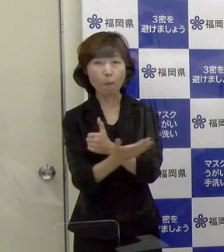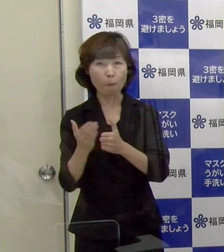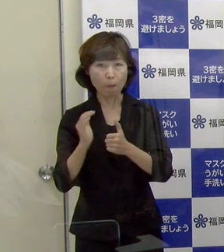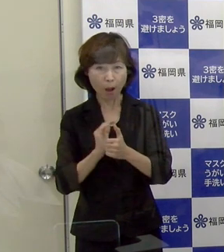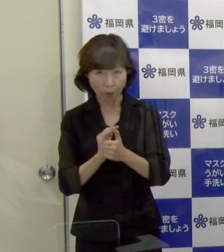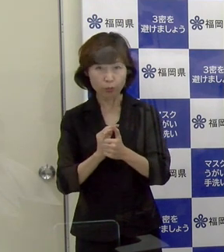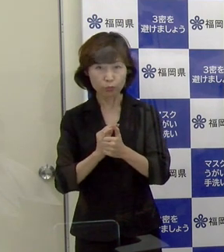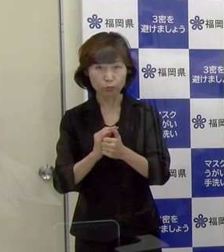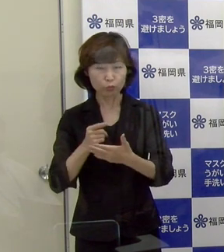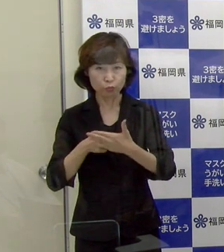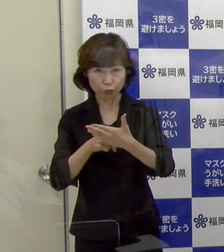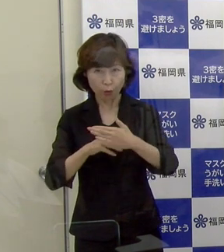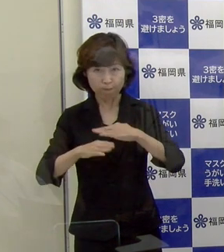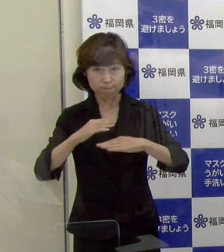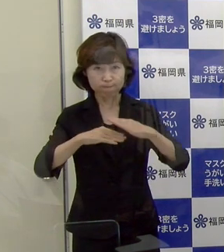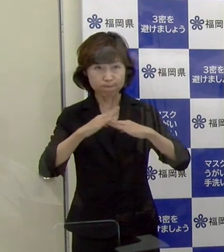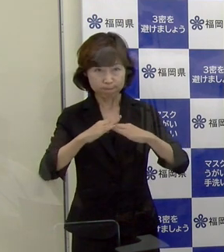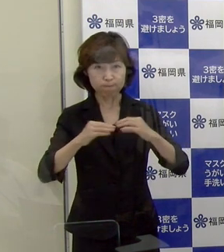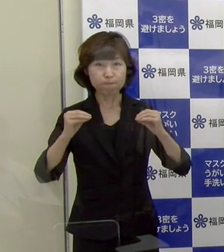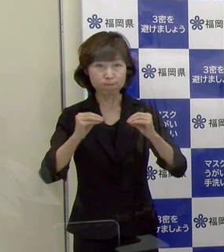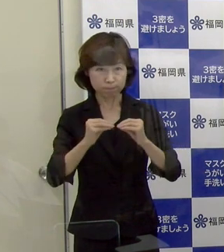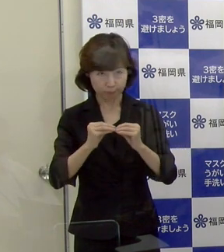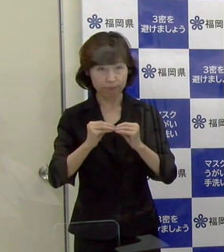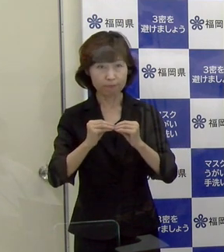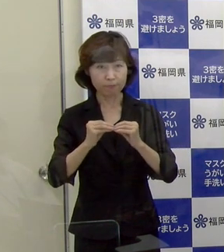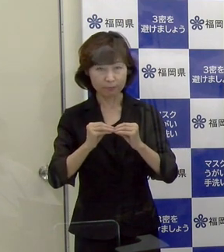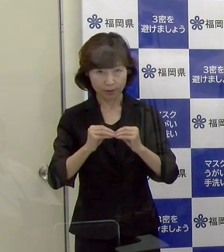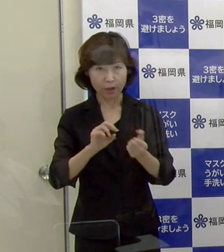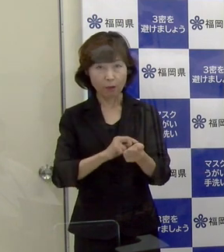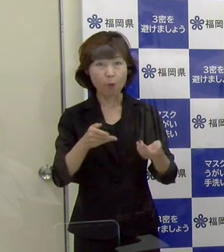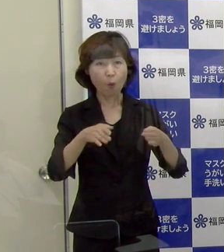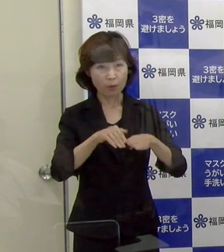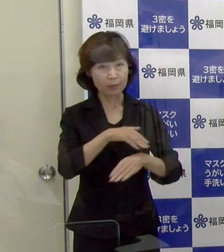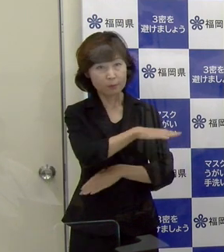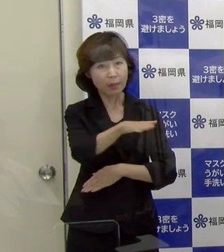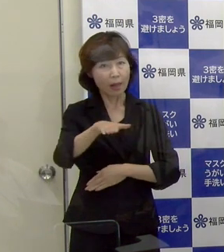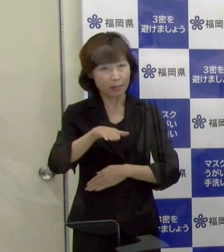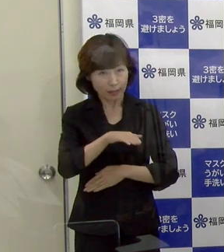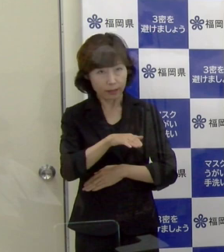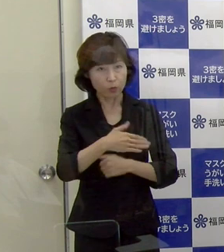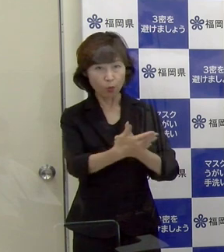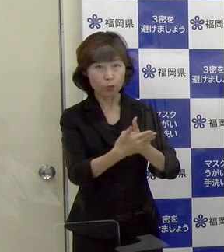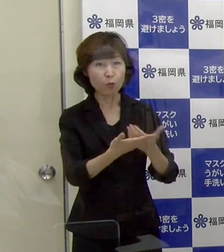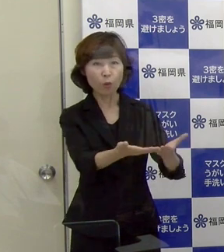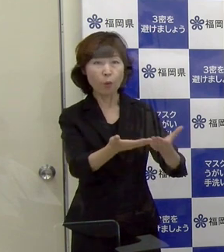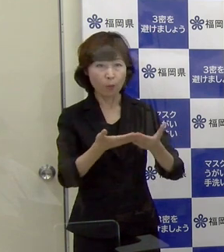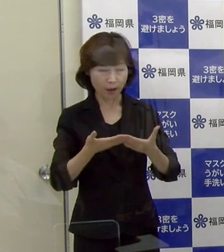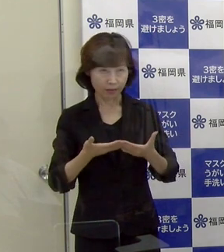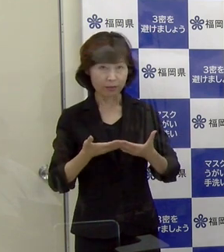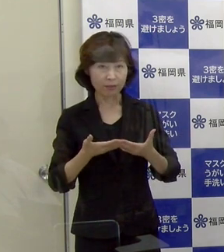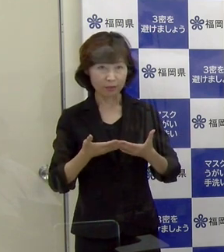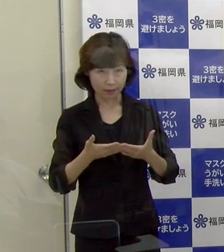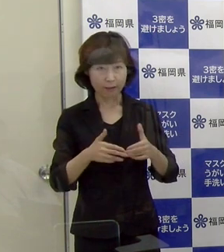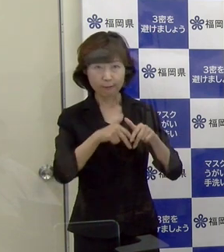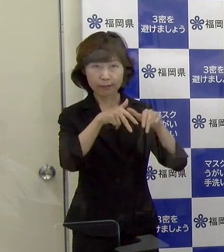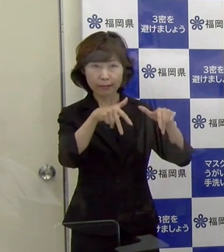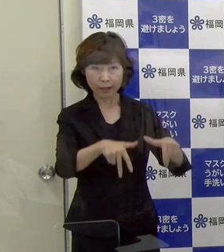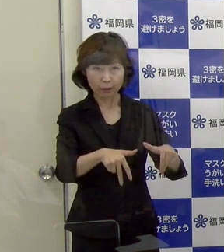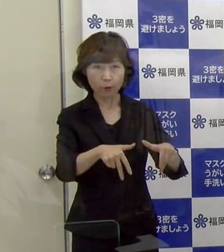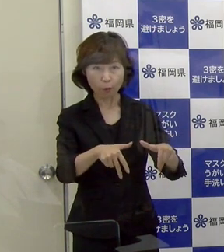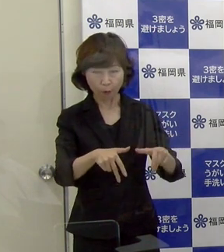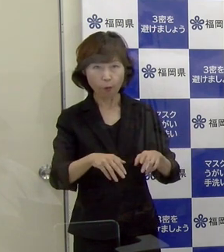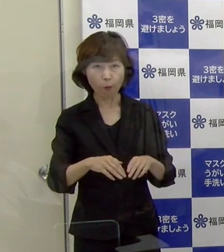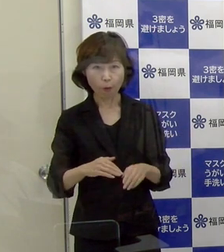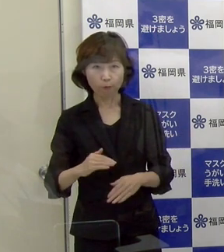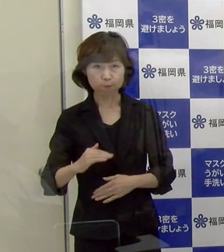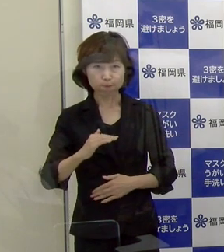積み重ねてまいりますとともに医療関係者の皆様のご協力のもと医療提供体制を段階的